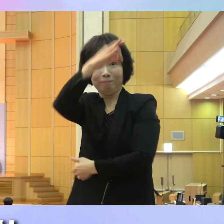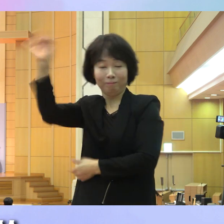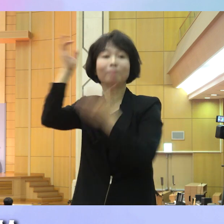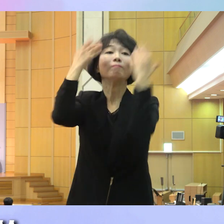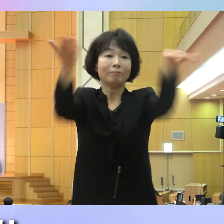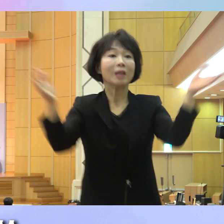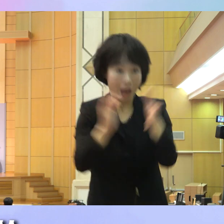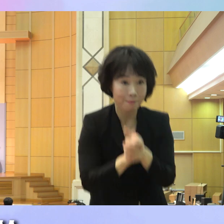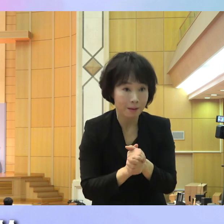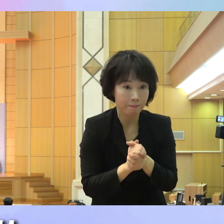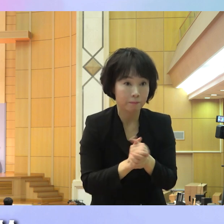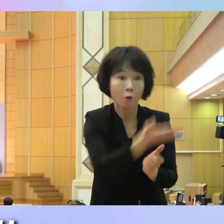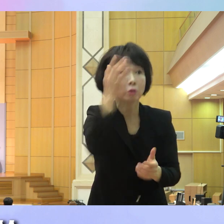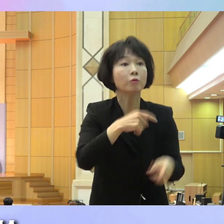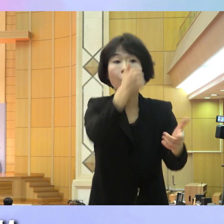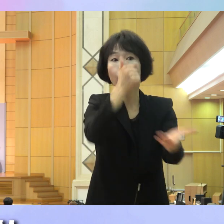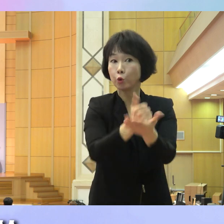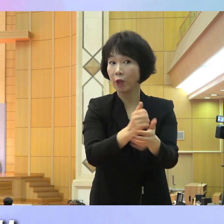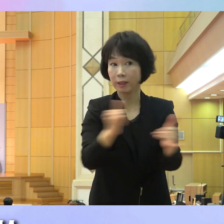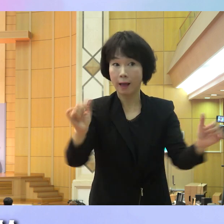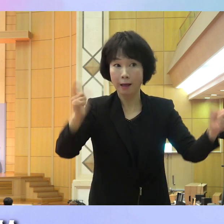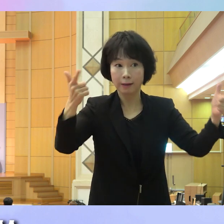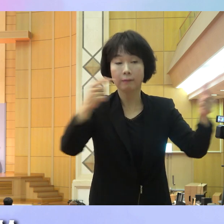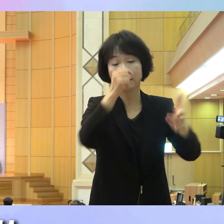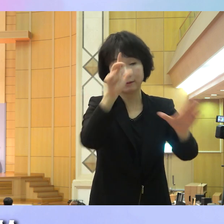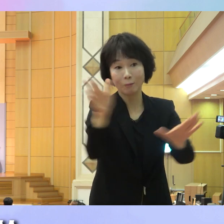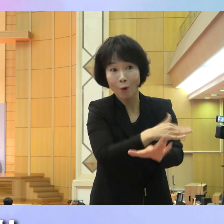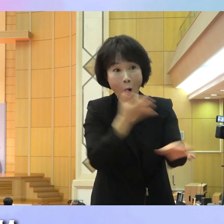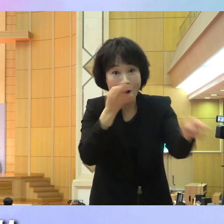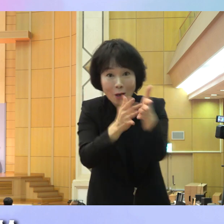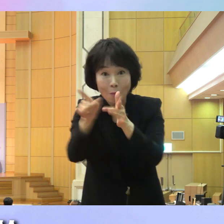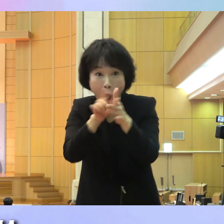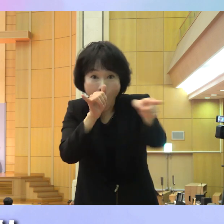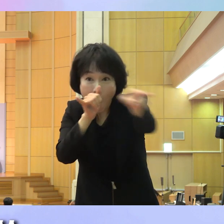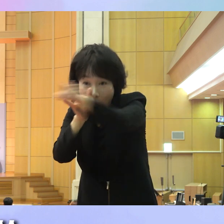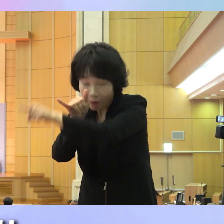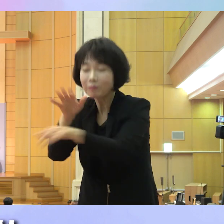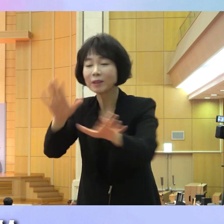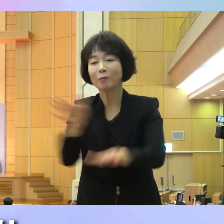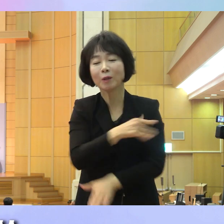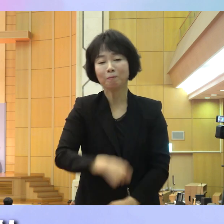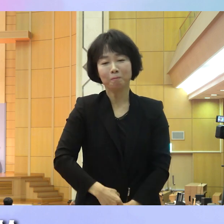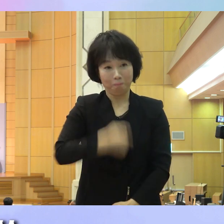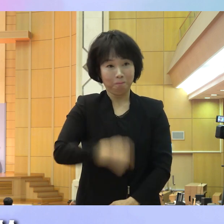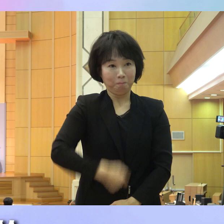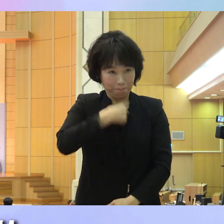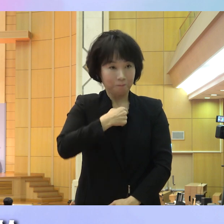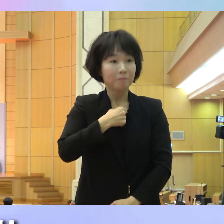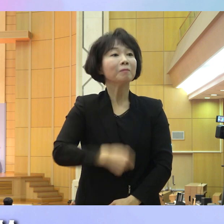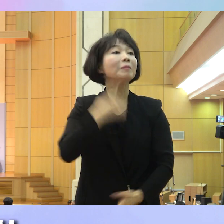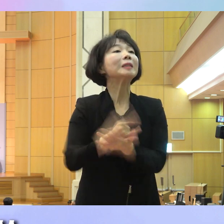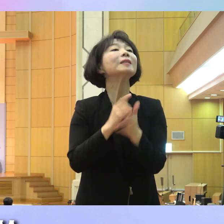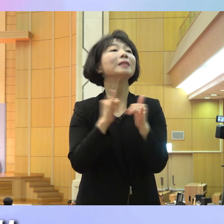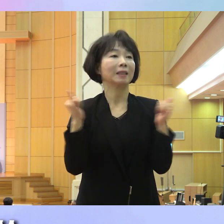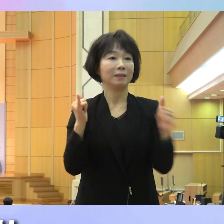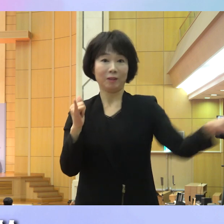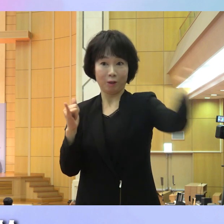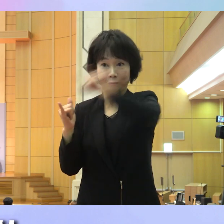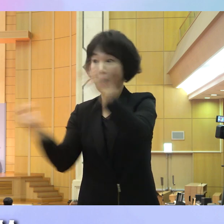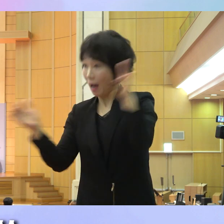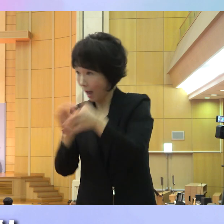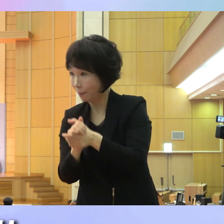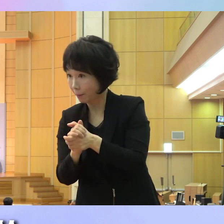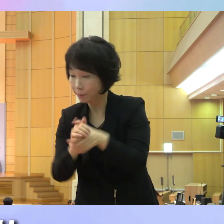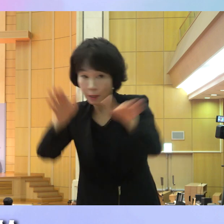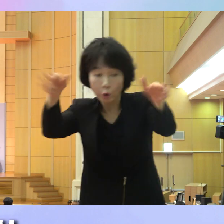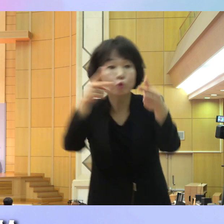다음에 예수님 십자가에서 죽었을 뿐 아니라 십자가 지시고 죽기까지 예수님이